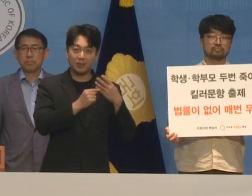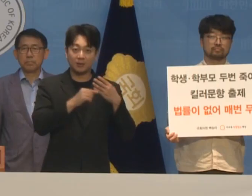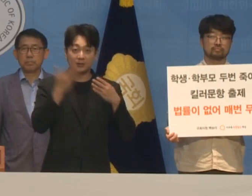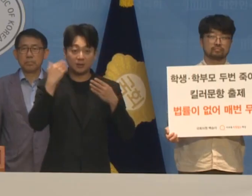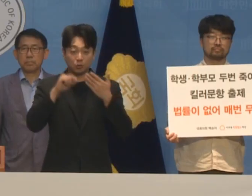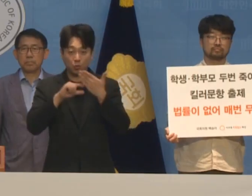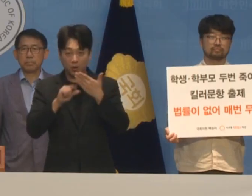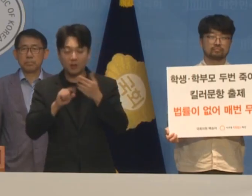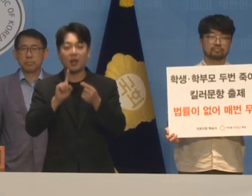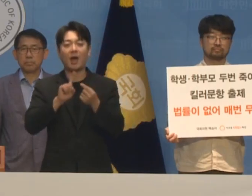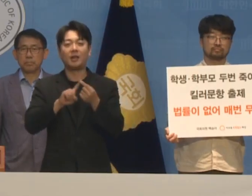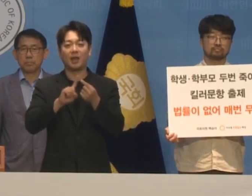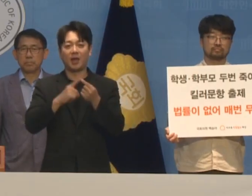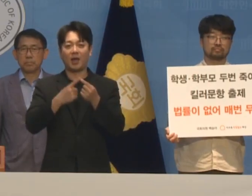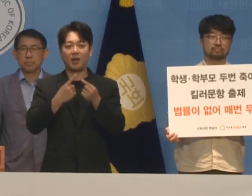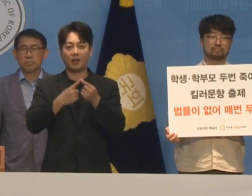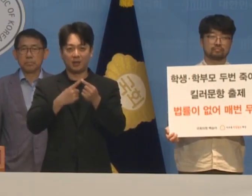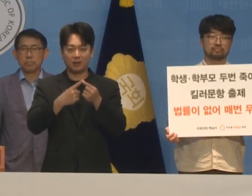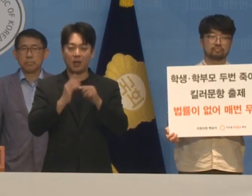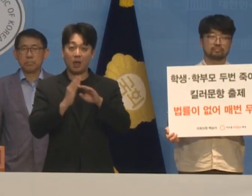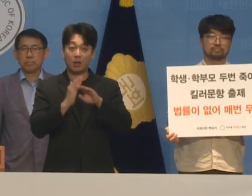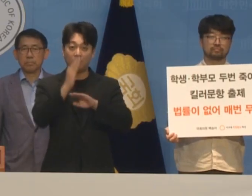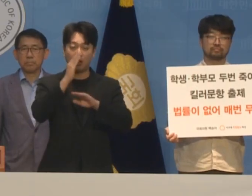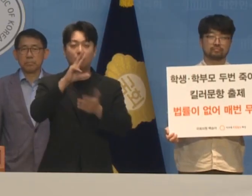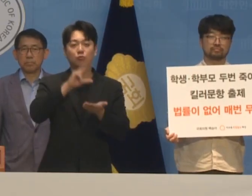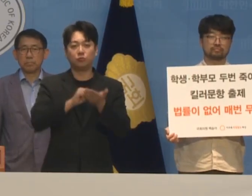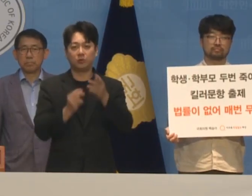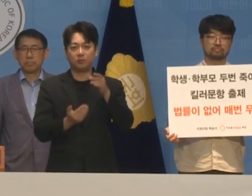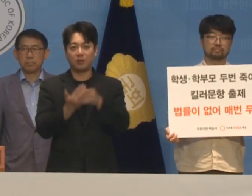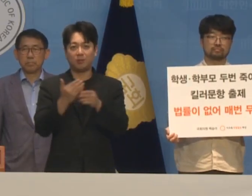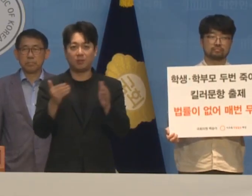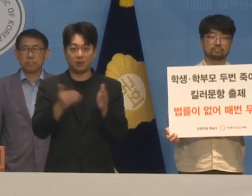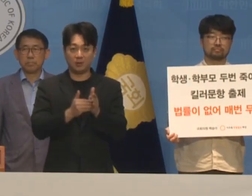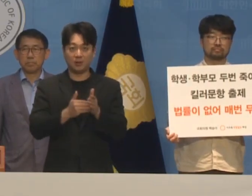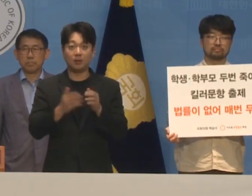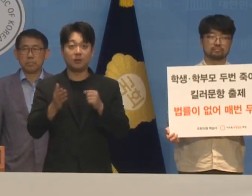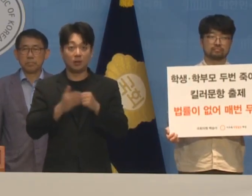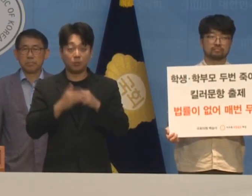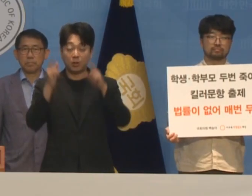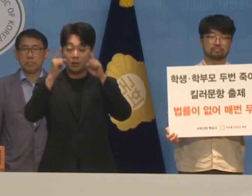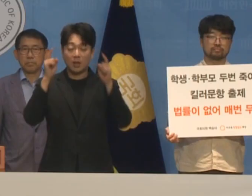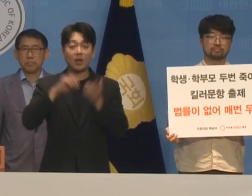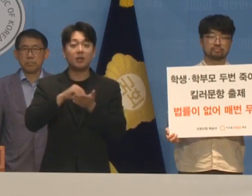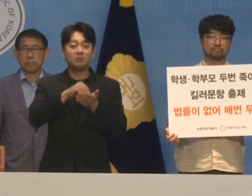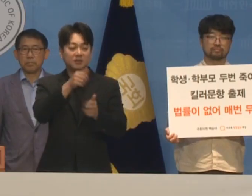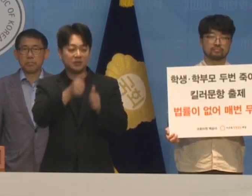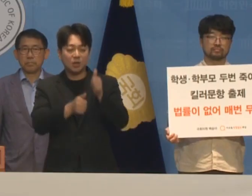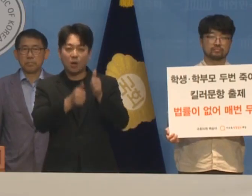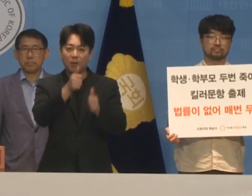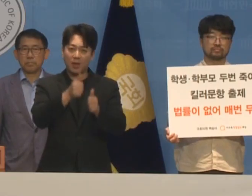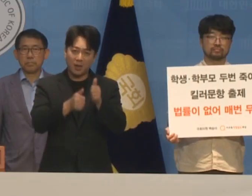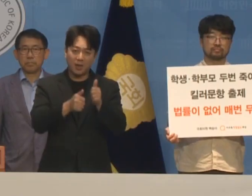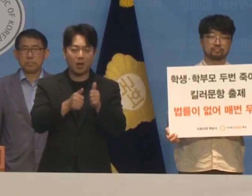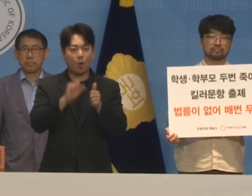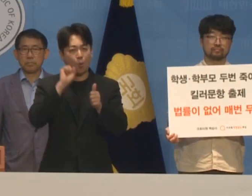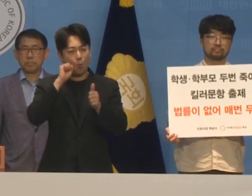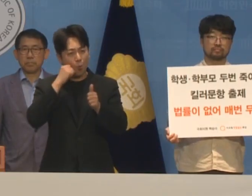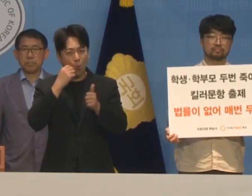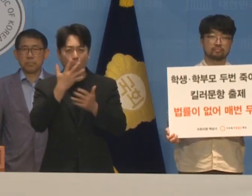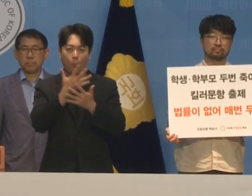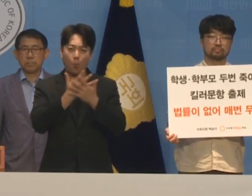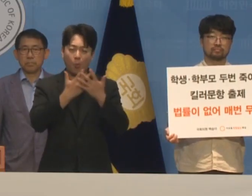수능 모의평가의 난도가 널뛰기 하는 상황으로 인해 수능의 난이도 조절에 대한 예측이 어려워졌습니다. 이번